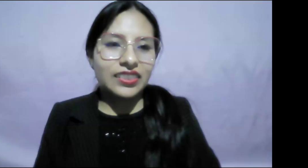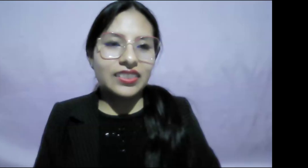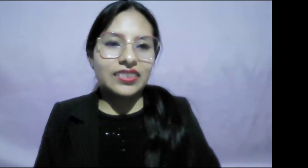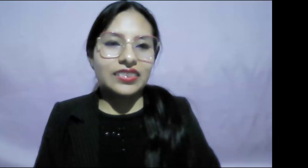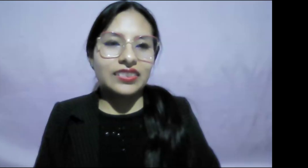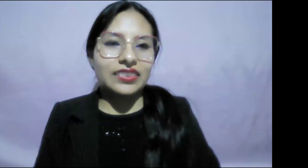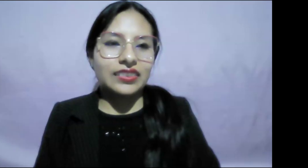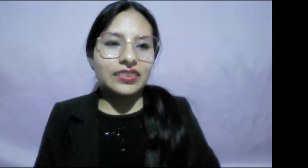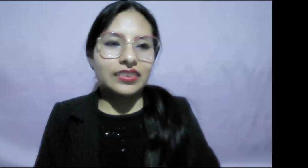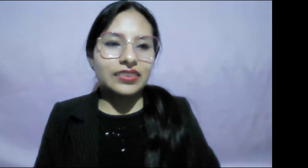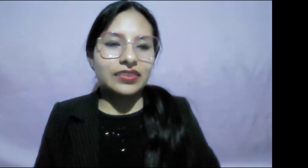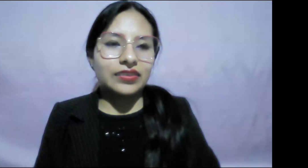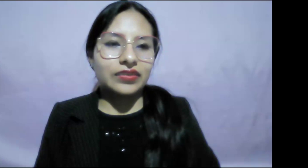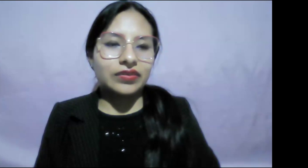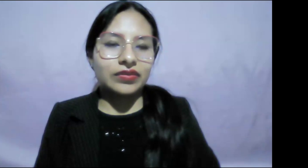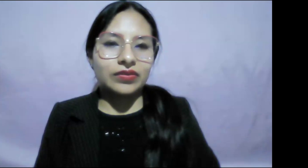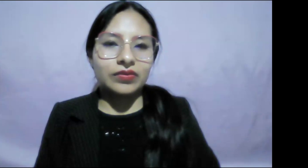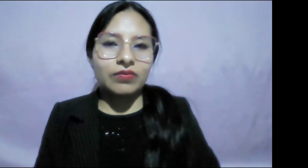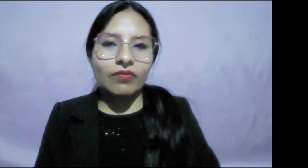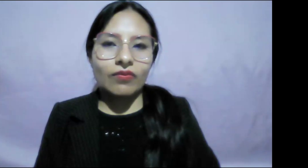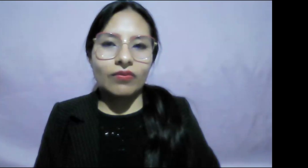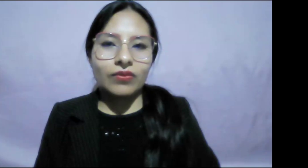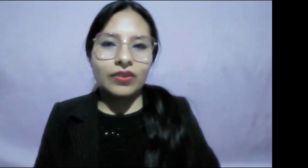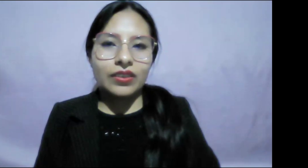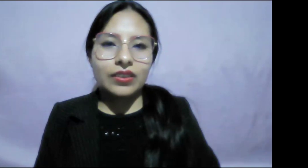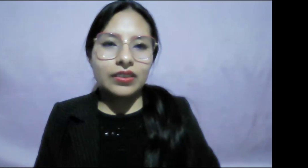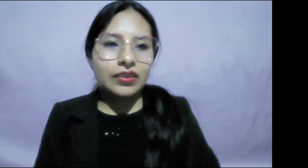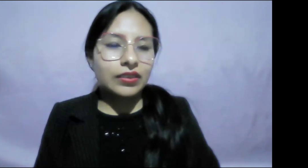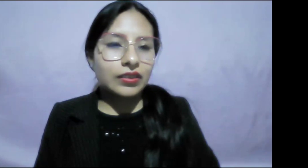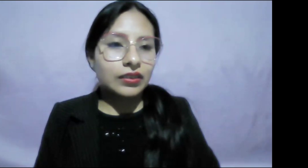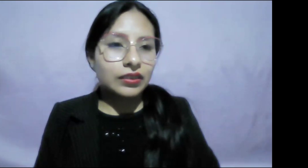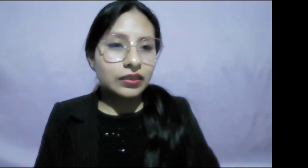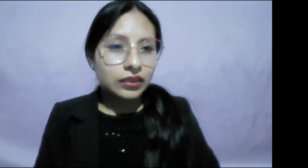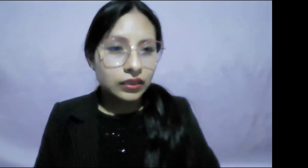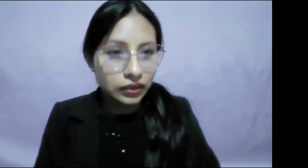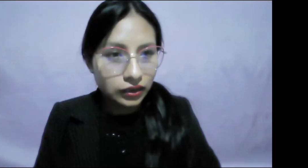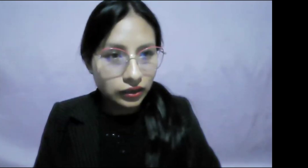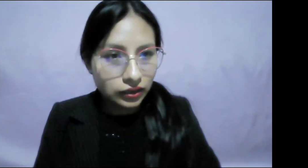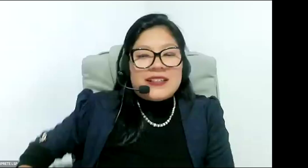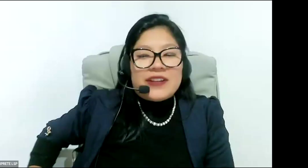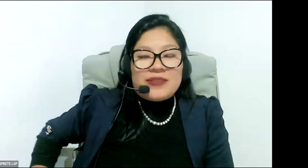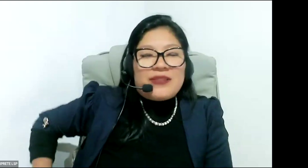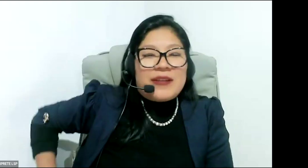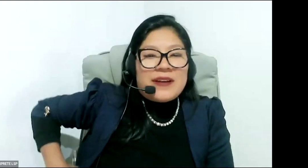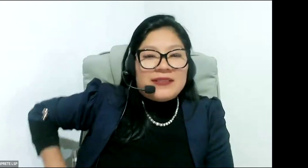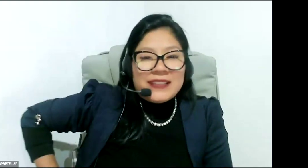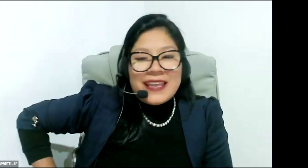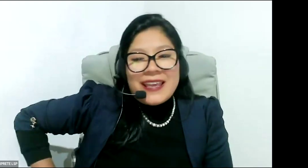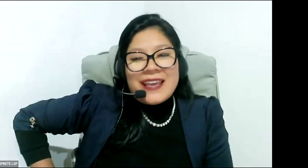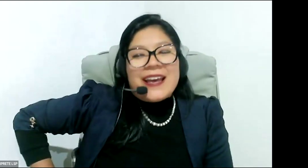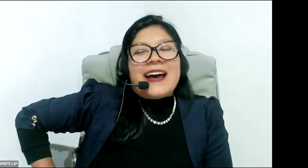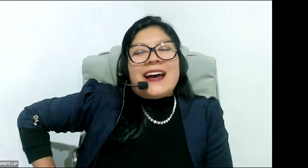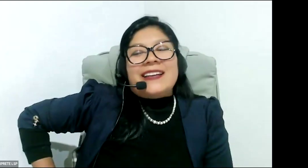Pasco para ello Israel pinto lo que puedas Israel quemos que te siga fracturando la